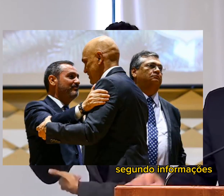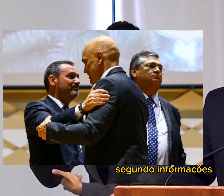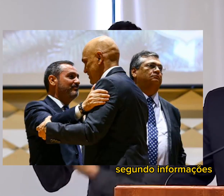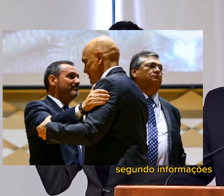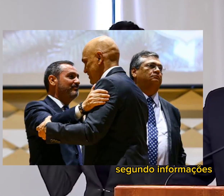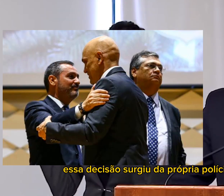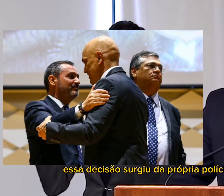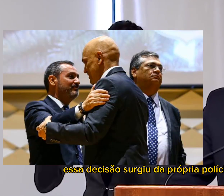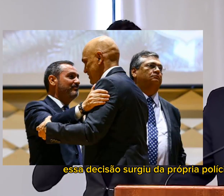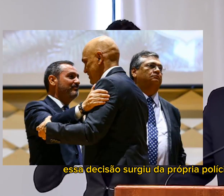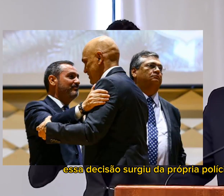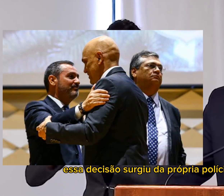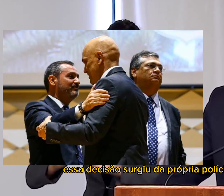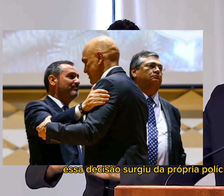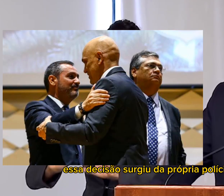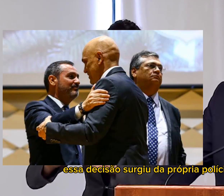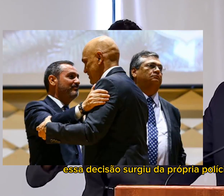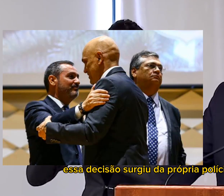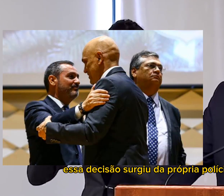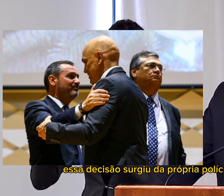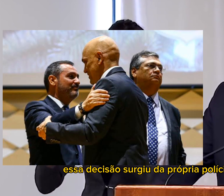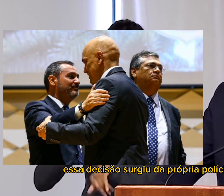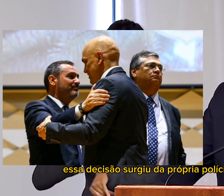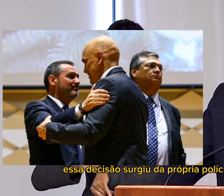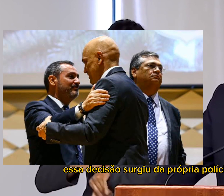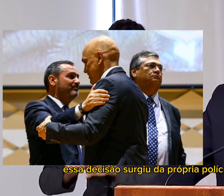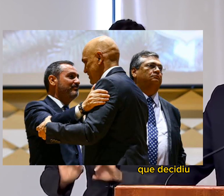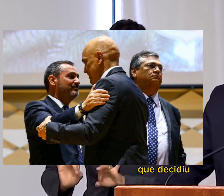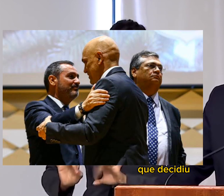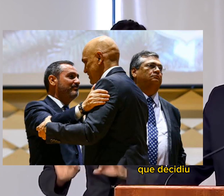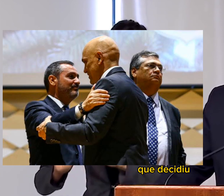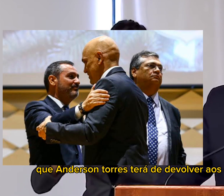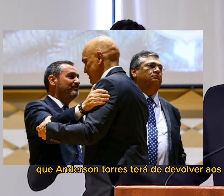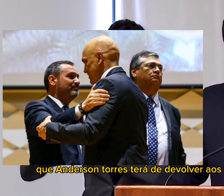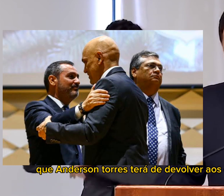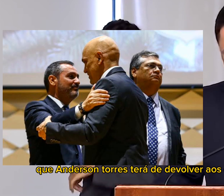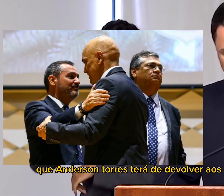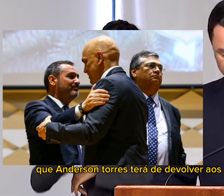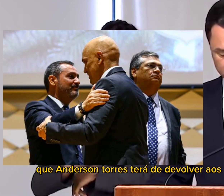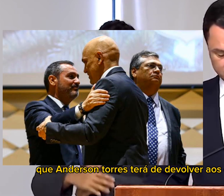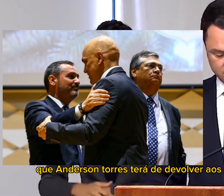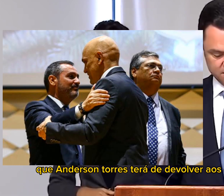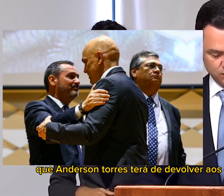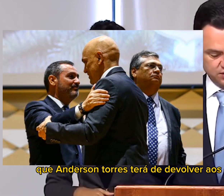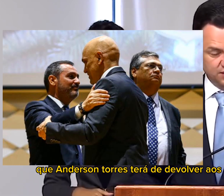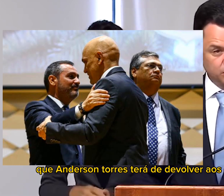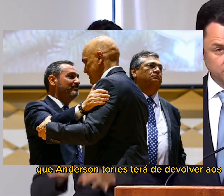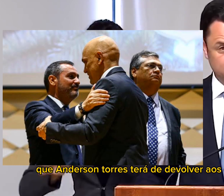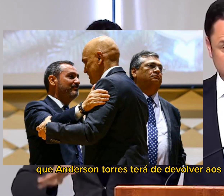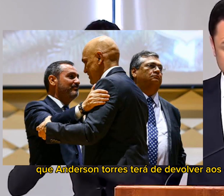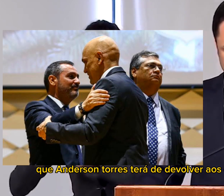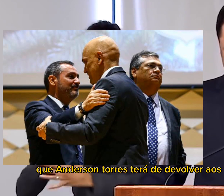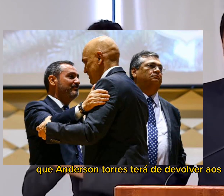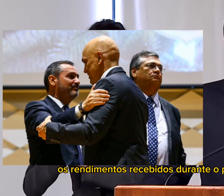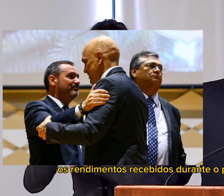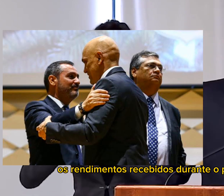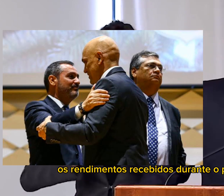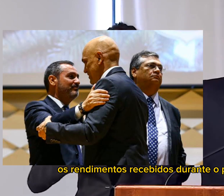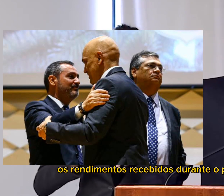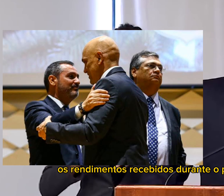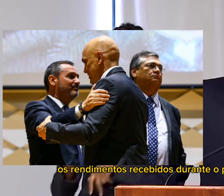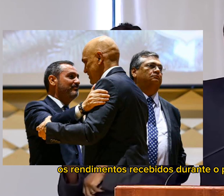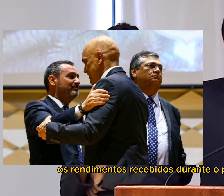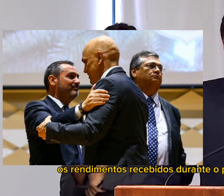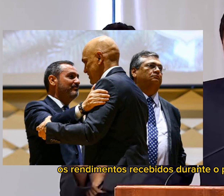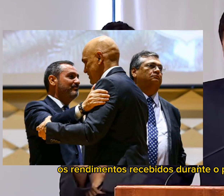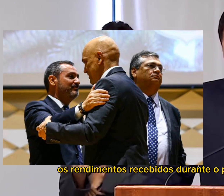segundo informações, essa decisão surgiu da própria Polícia Federal, que decidiu que Anderson Torres terá de devolver aos cofres públicos os